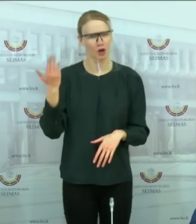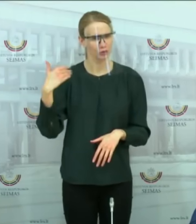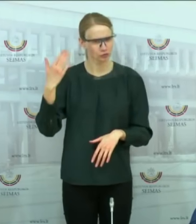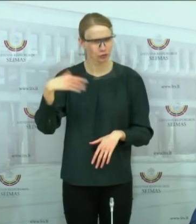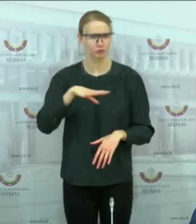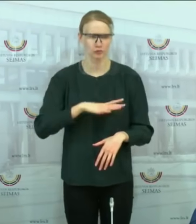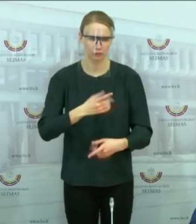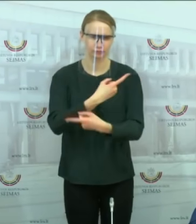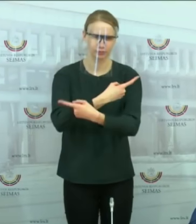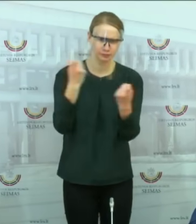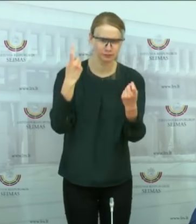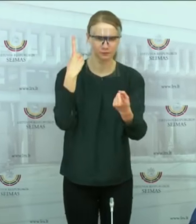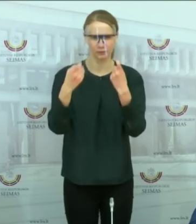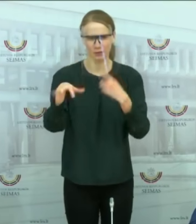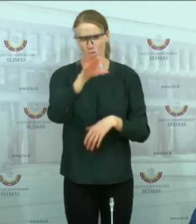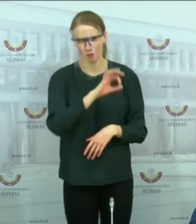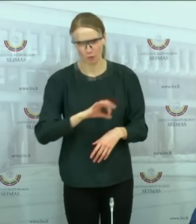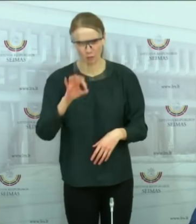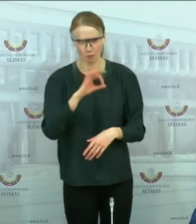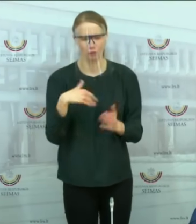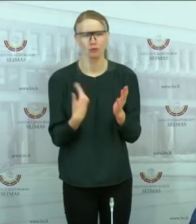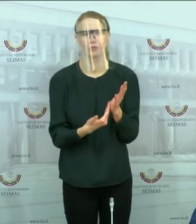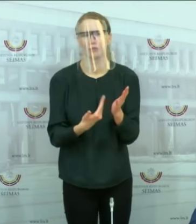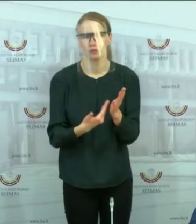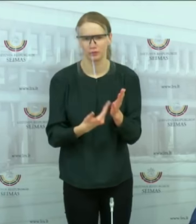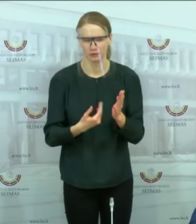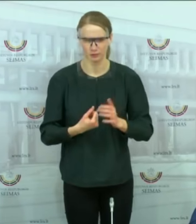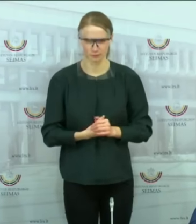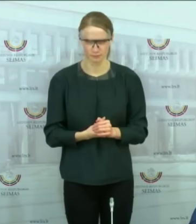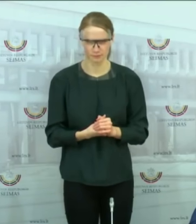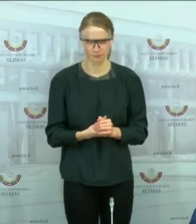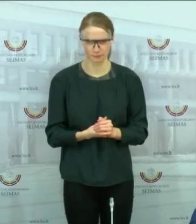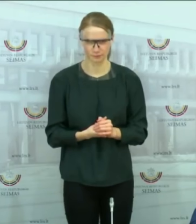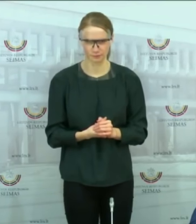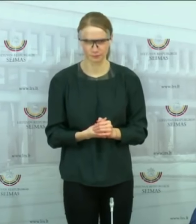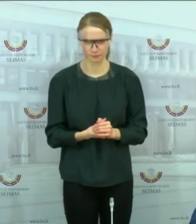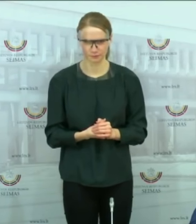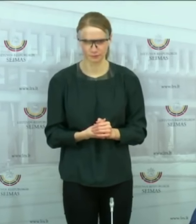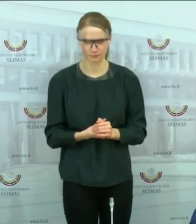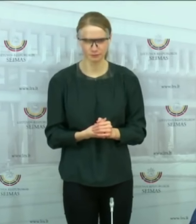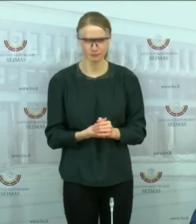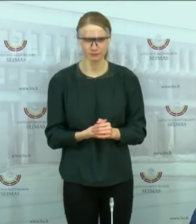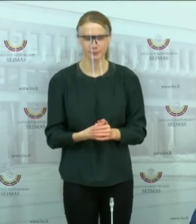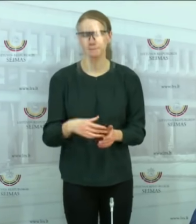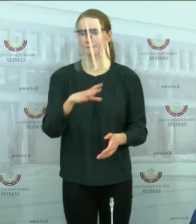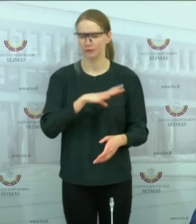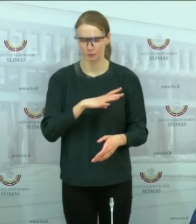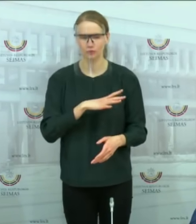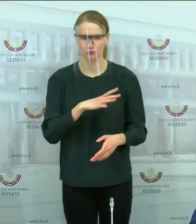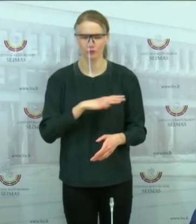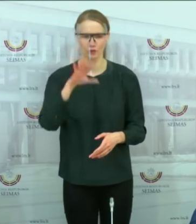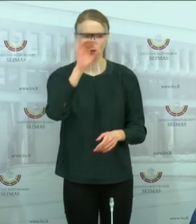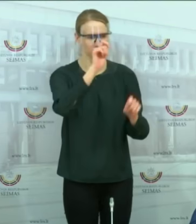ir anonsavę, ir aš dar kartą galiu pasakyti, dėl ko taip yra. Tikrai, kai plėtėm labai masiškai tyrimų